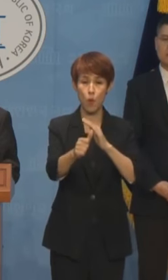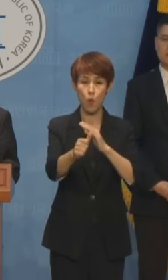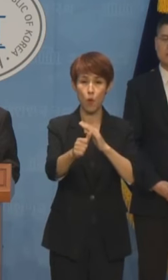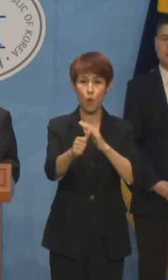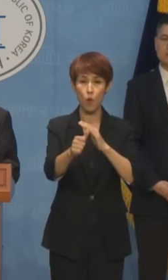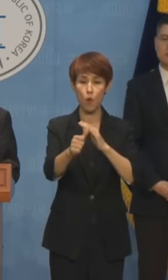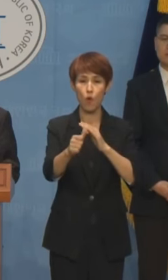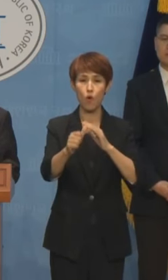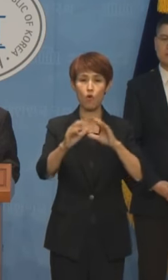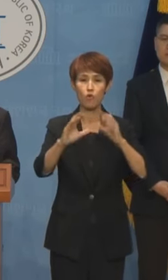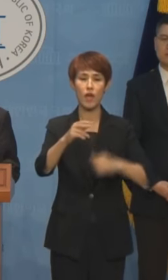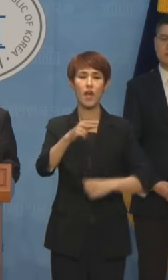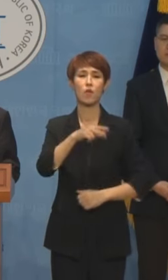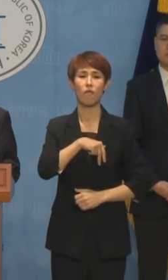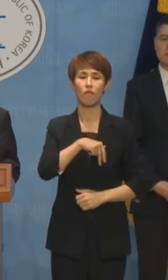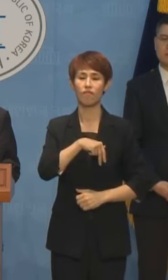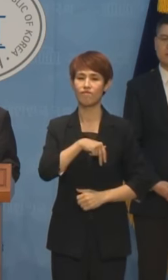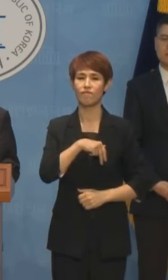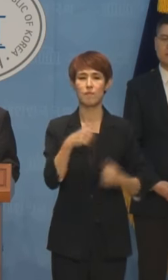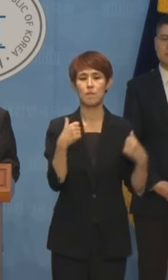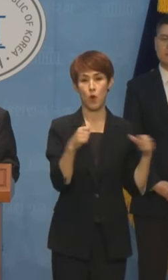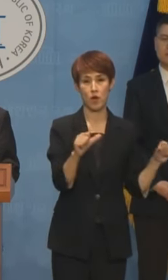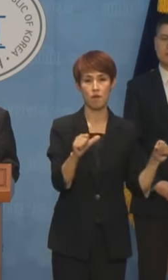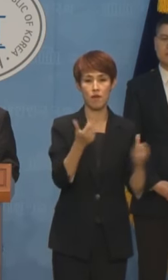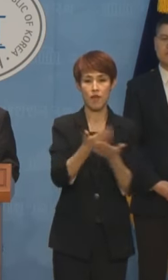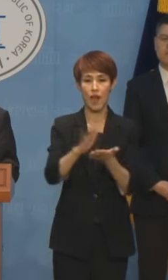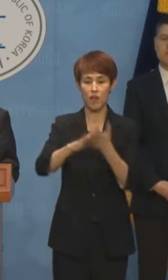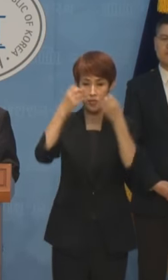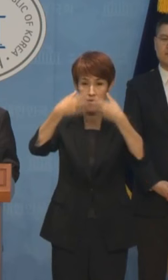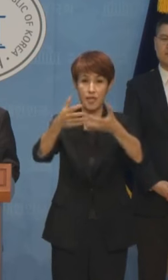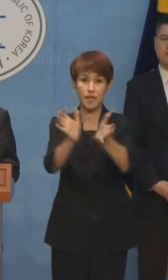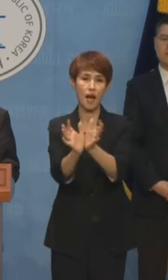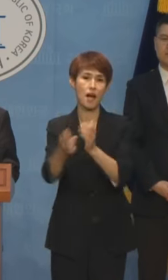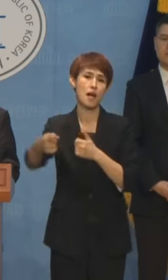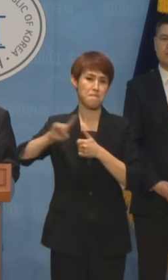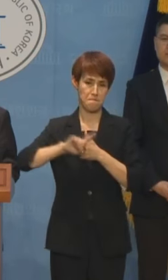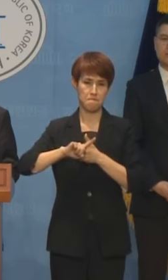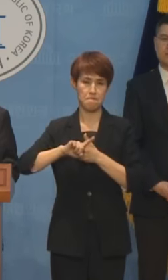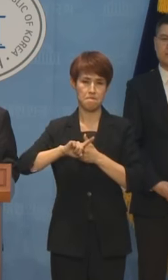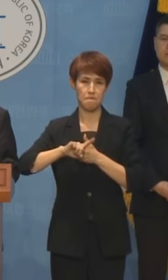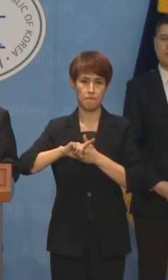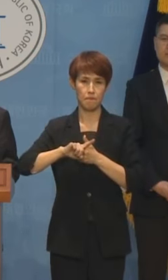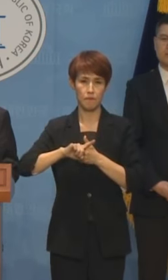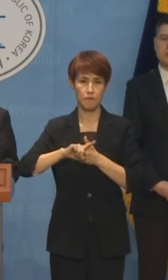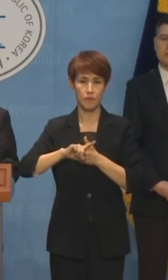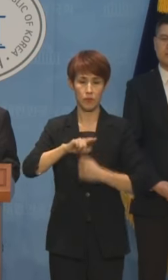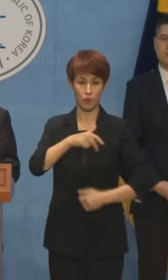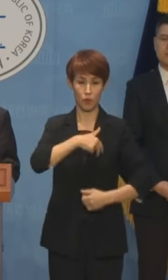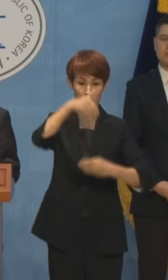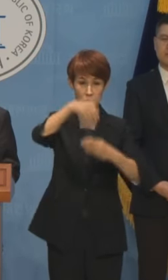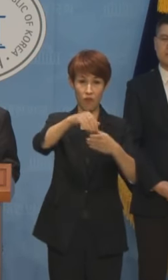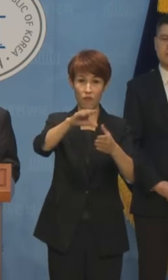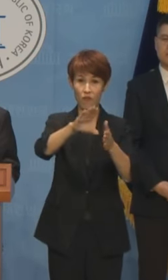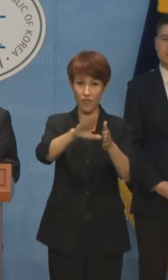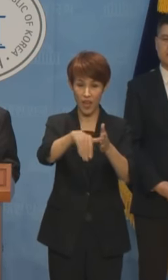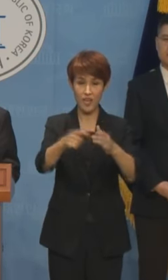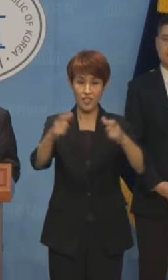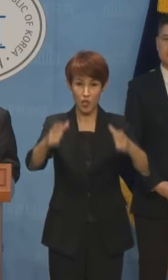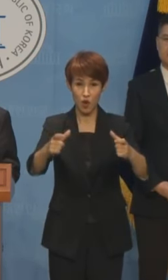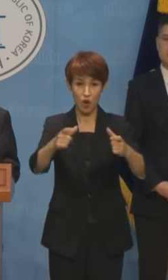국회의원직이라는 기득권을 내려놓고 개혁신당에 합류했으며 지난 총선에서도